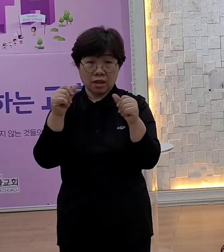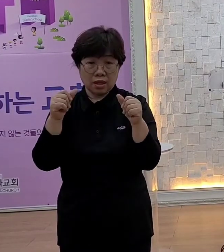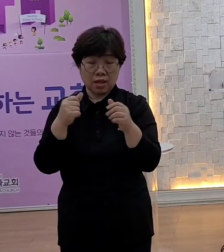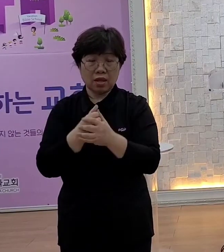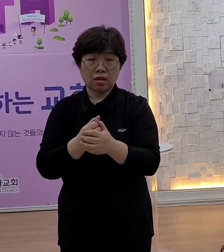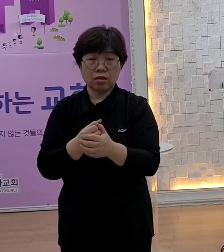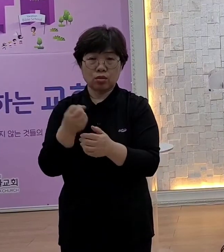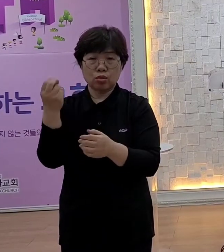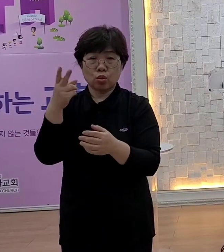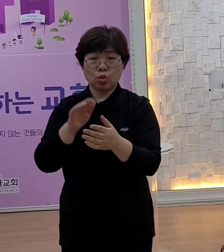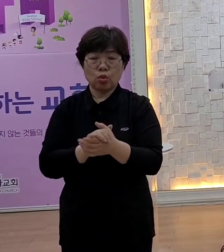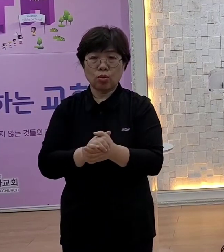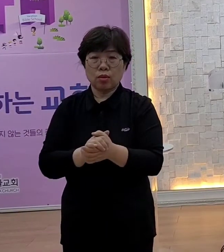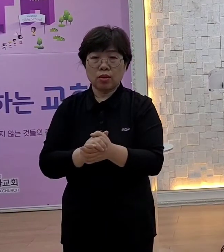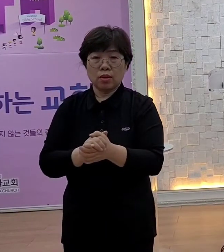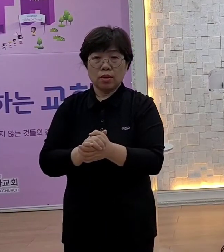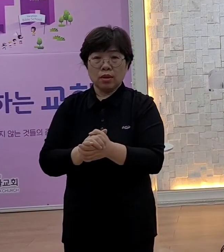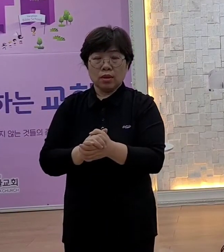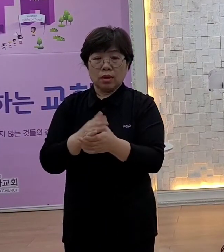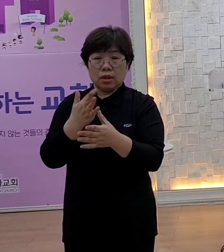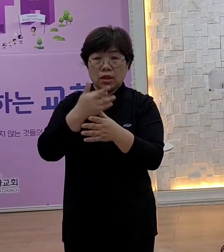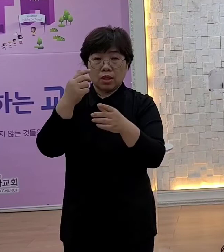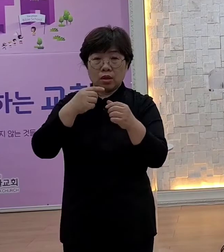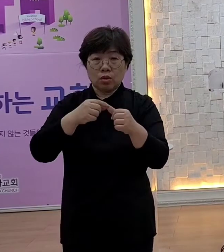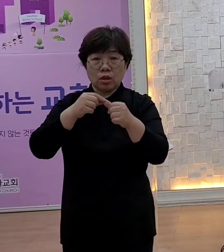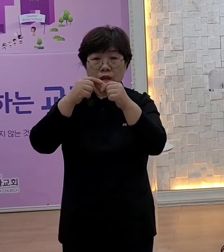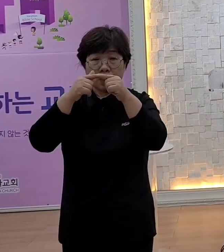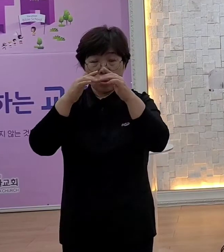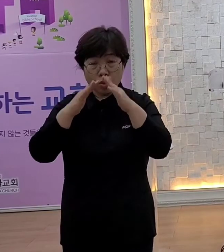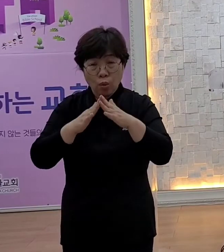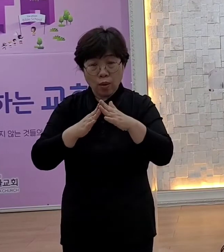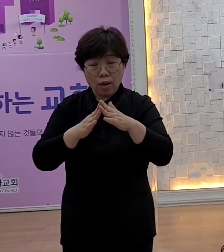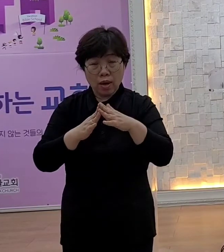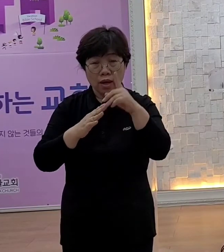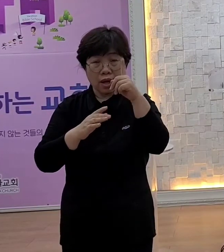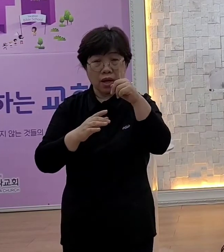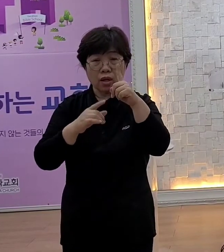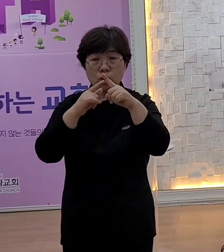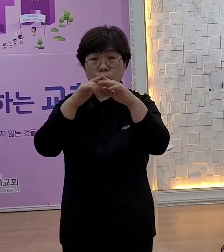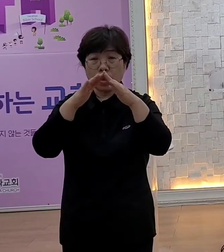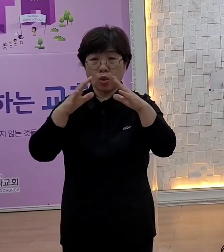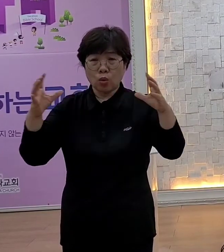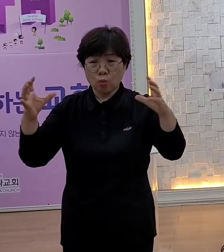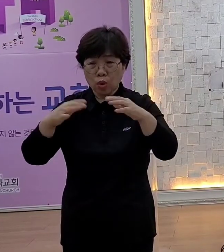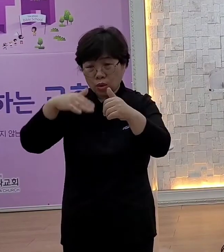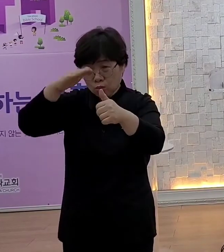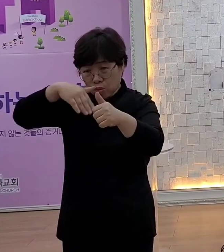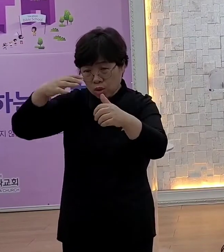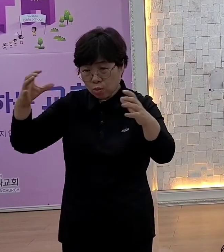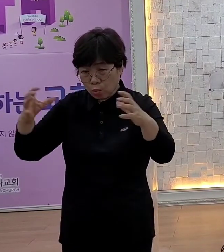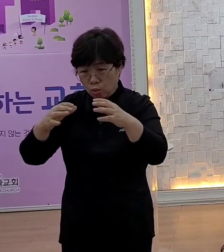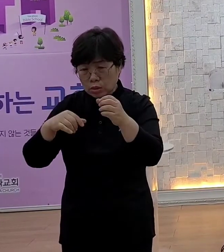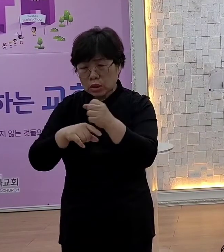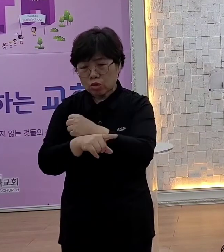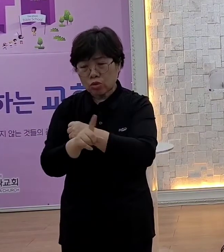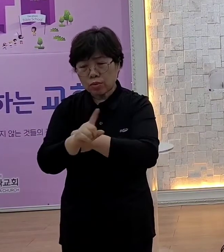그리고 우리 이 양산 호산나 교회라는 이 한 교회로 굳이 부르신 이유가 과연